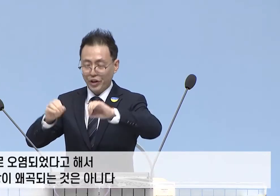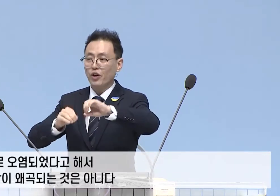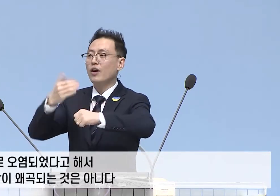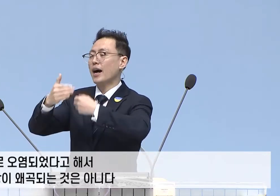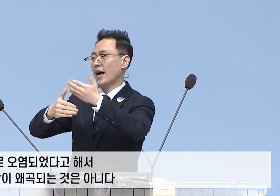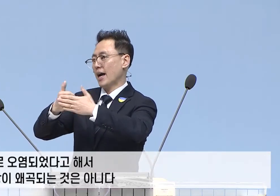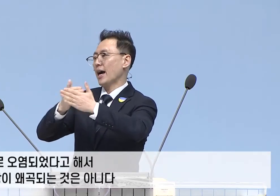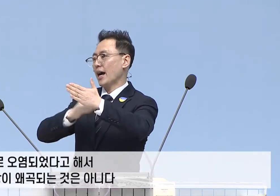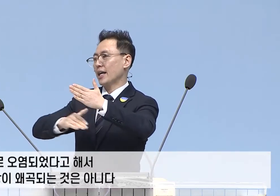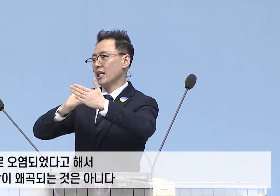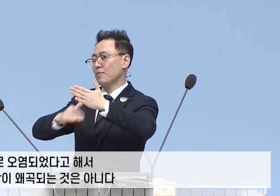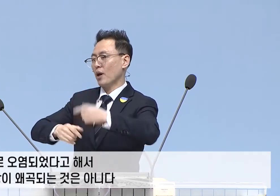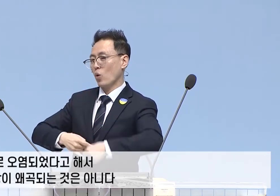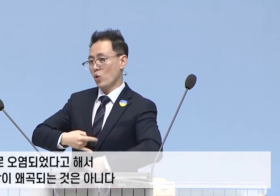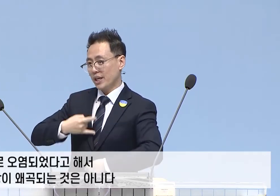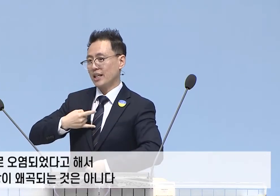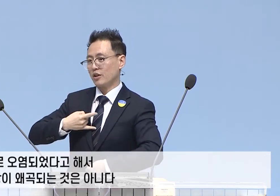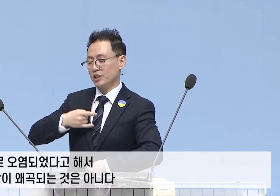오히려 하나님의 공의라는 것입니다.